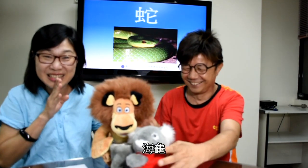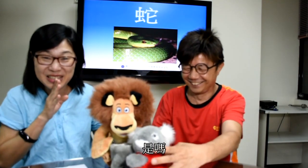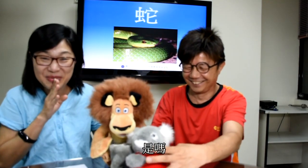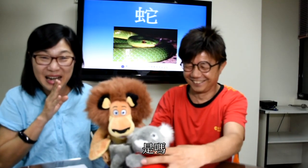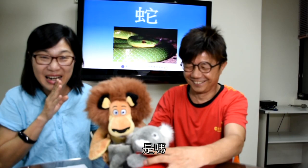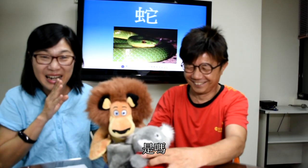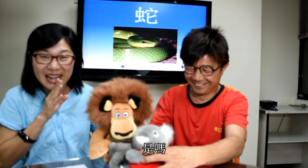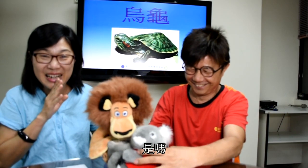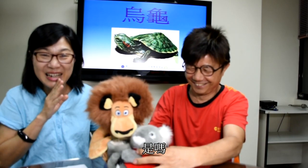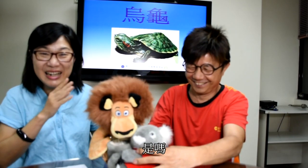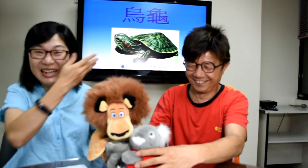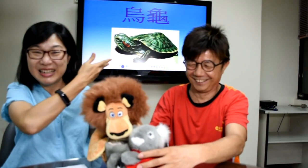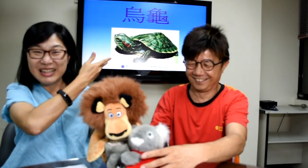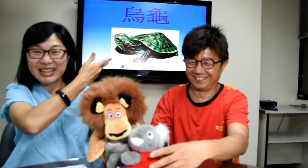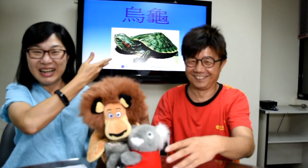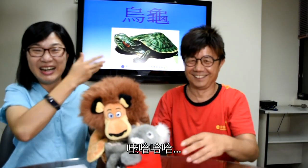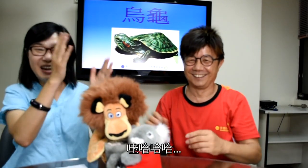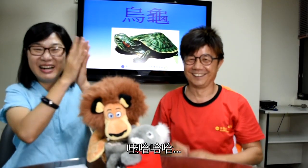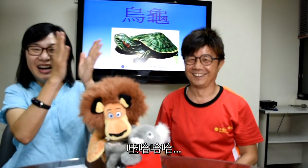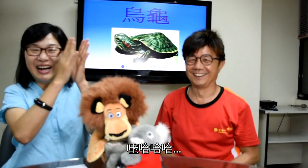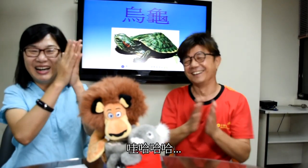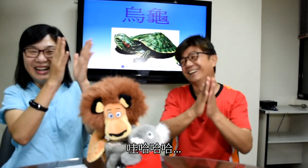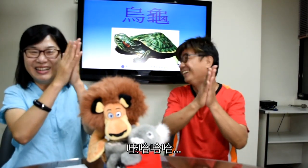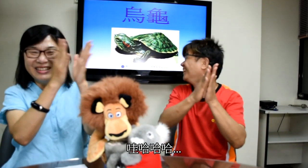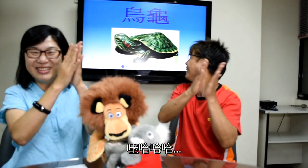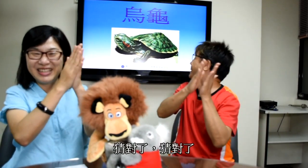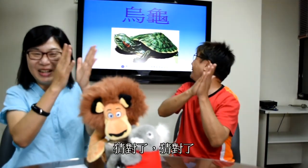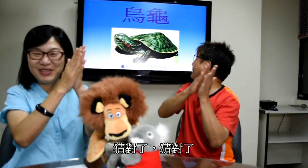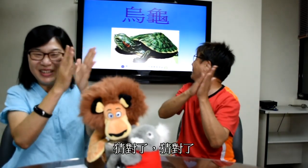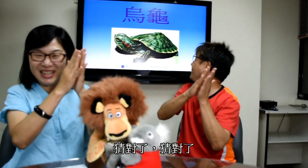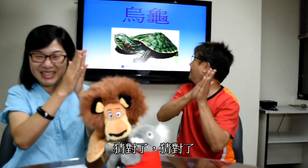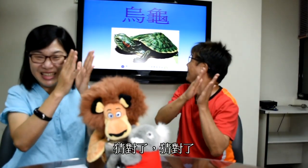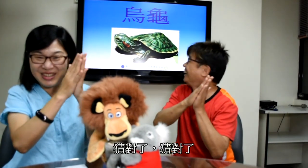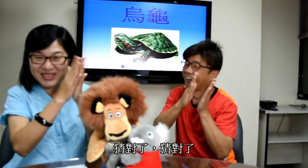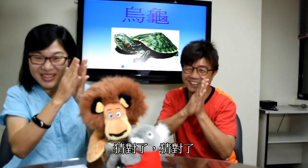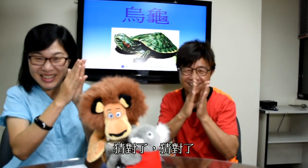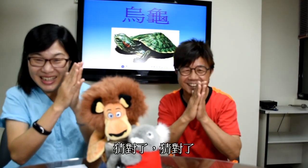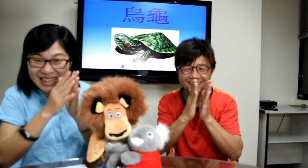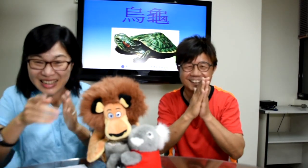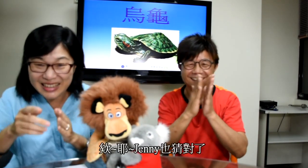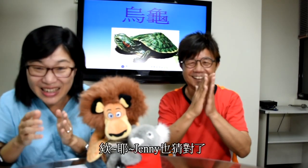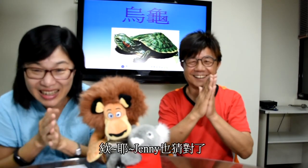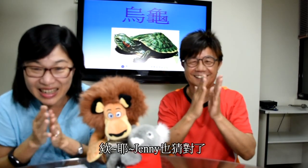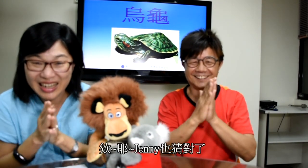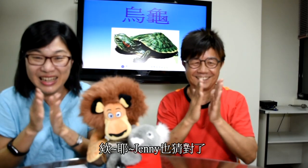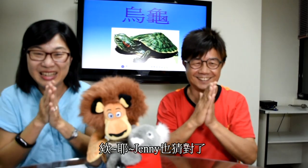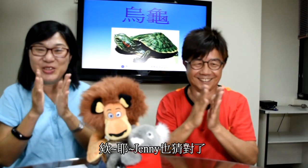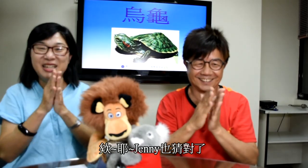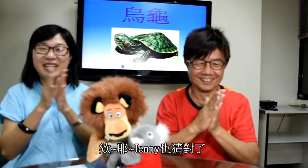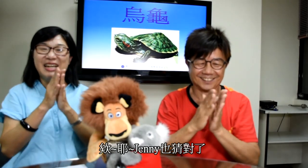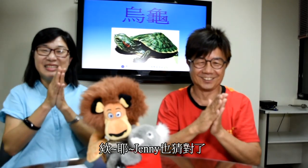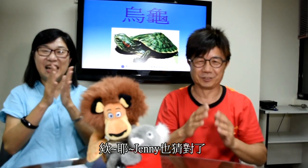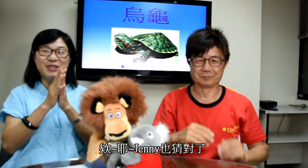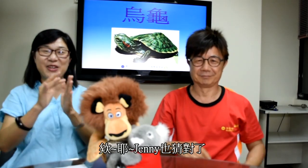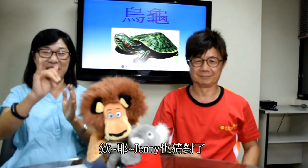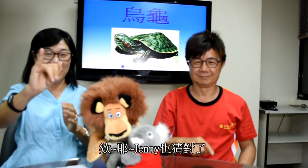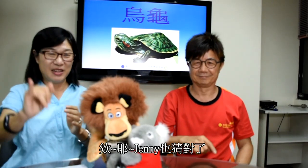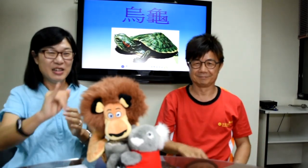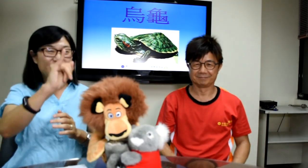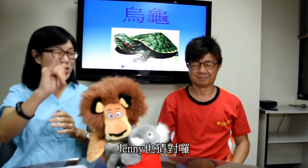吗？啊，又猜对了，猜对了，对，哎 ，Jenny 也猜对了